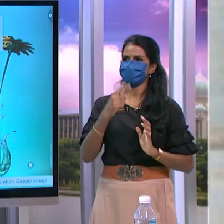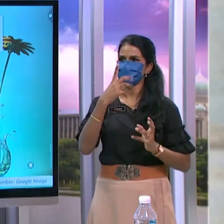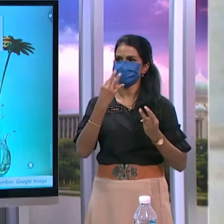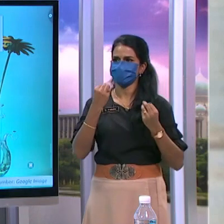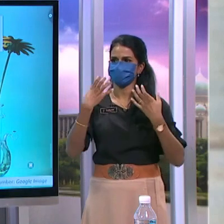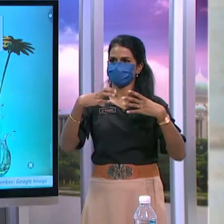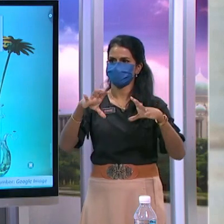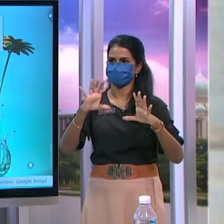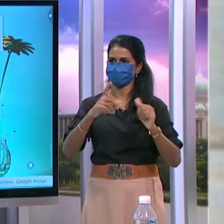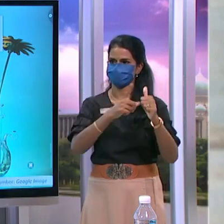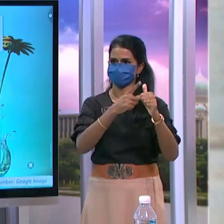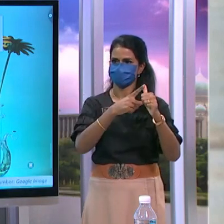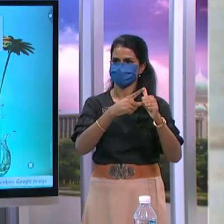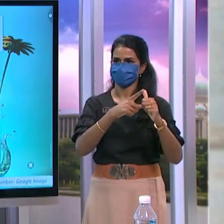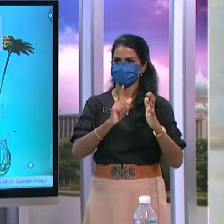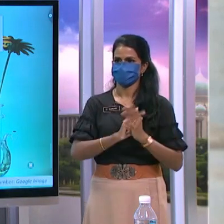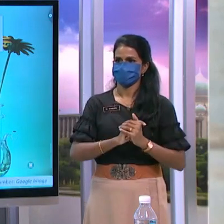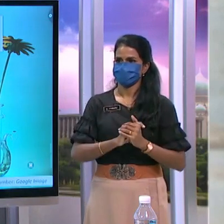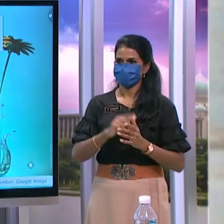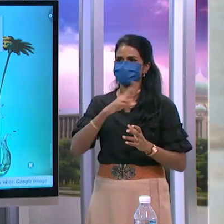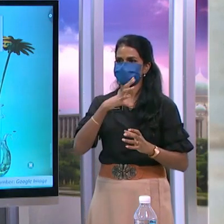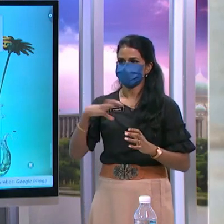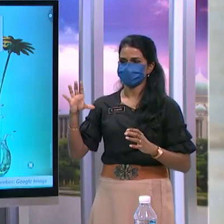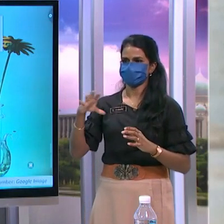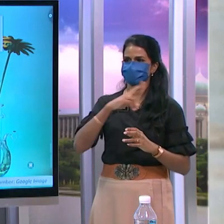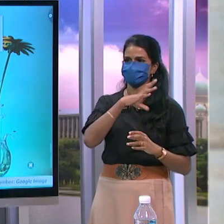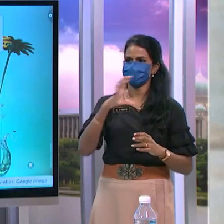Siapa mau cuba? First. Rucua. Okay, Rucua.